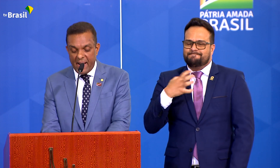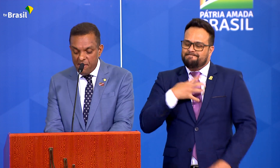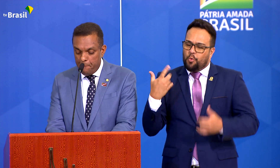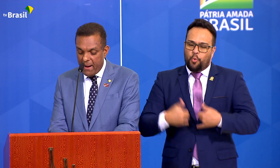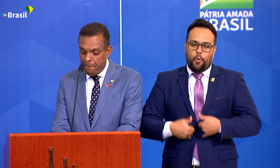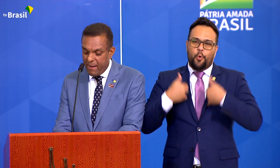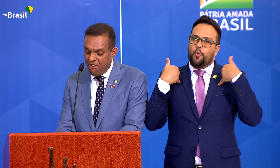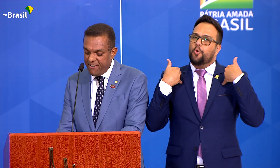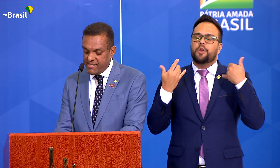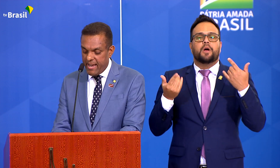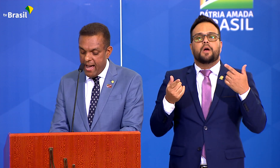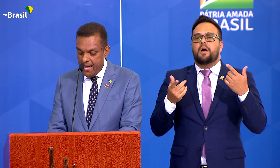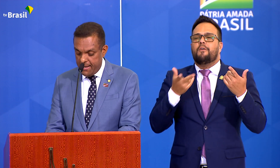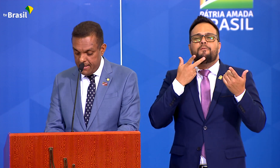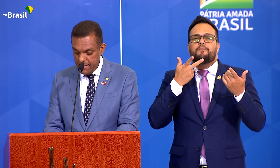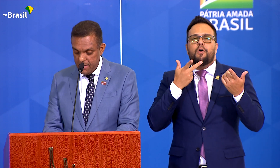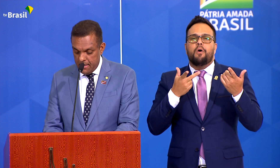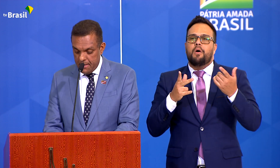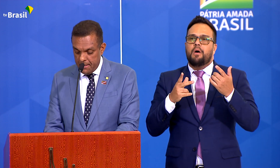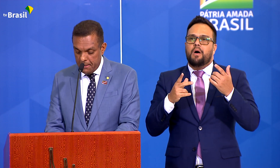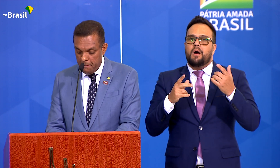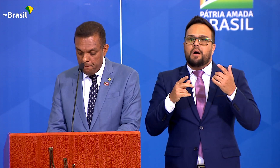para parafrasear